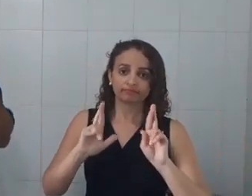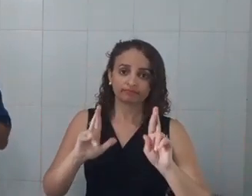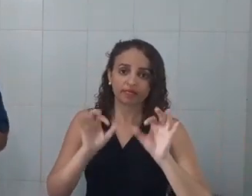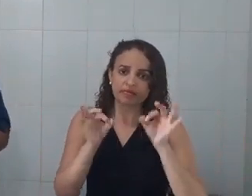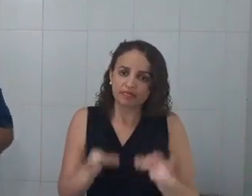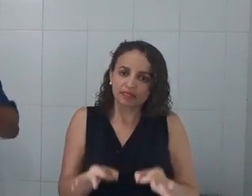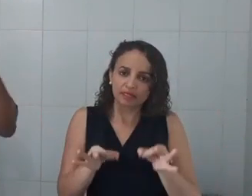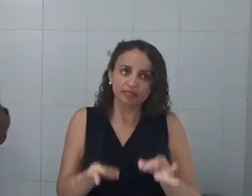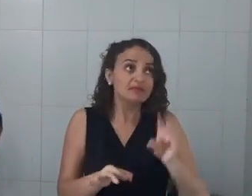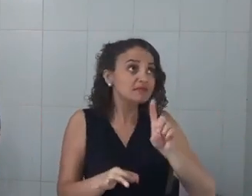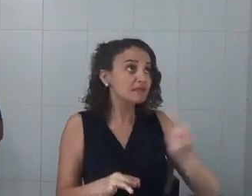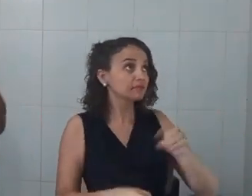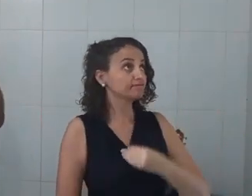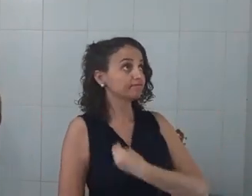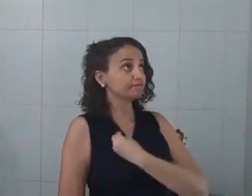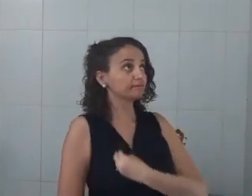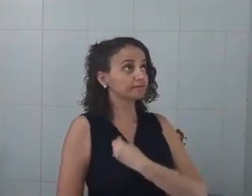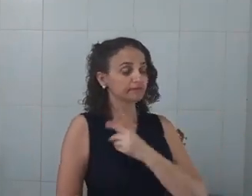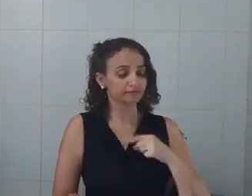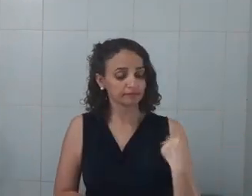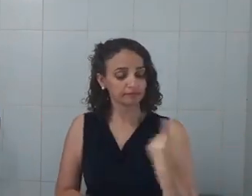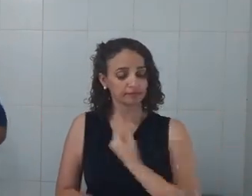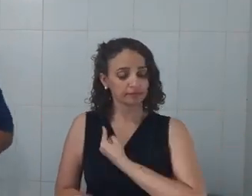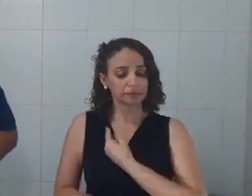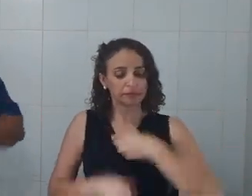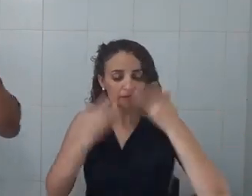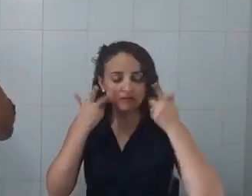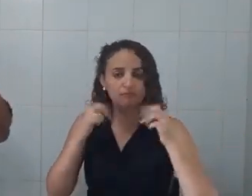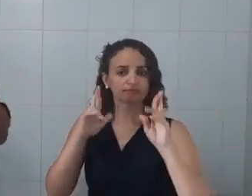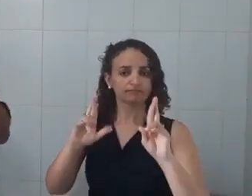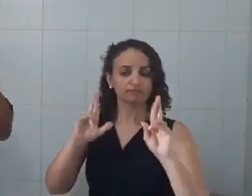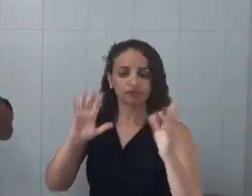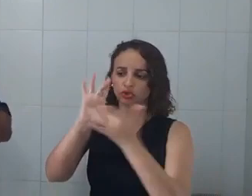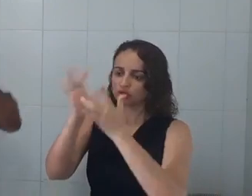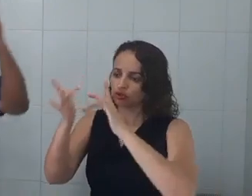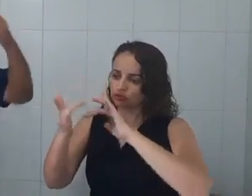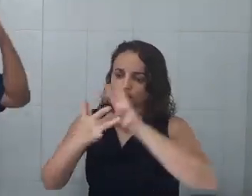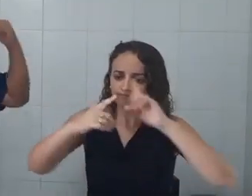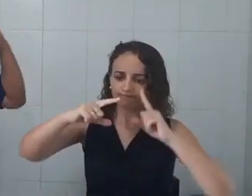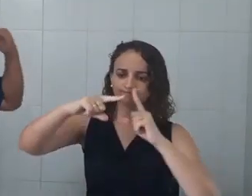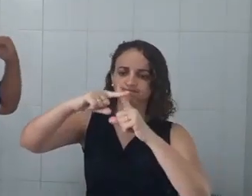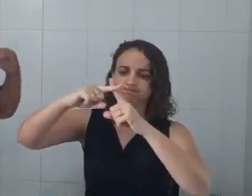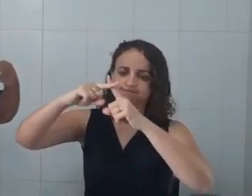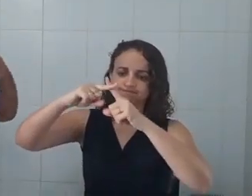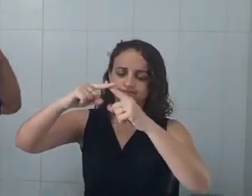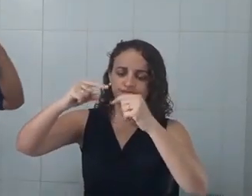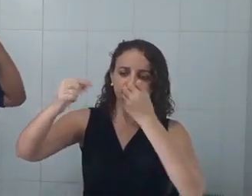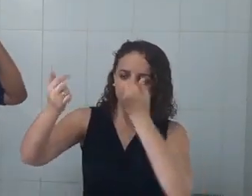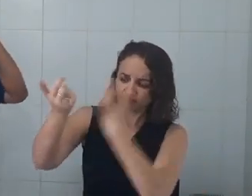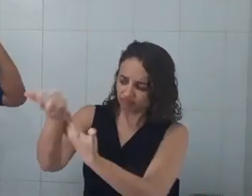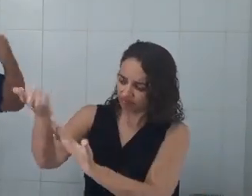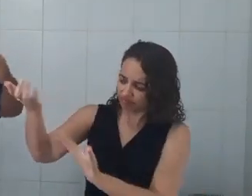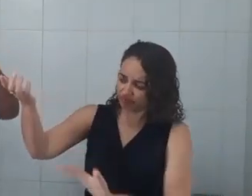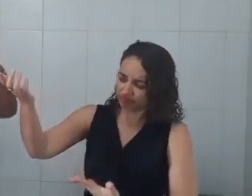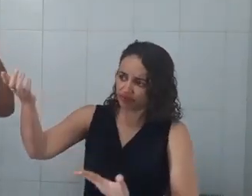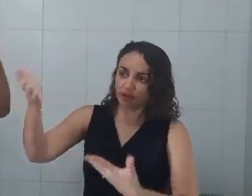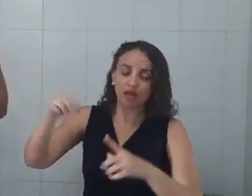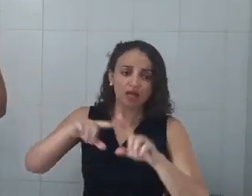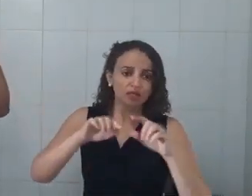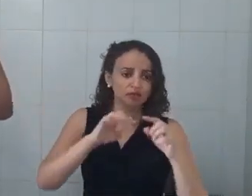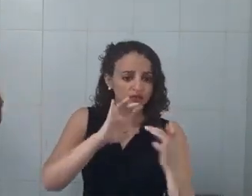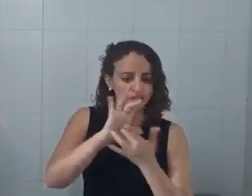Deus presente, esperança que Cristo morreu na cruz e trouxe um lugar, Ele fala, vou preparar lugar na